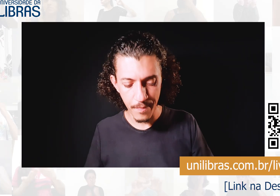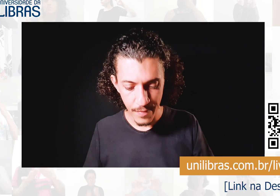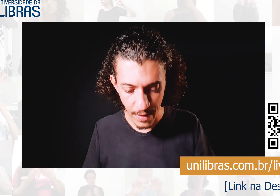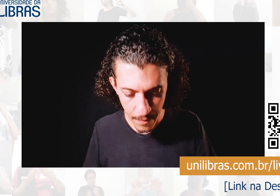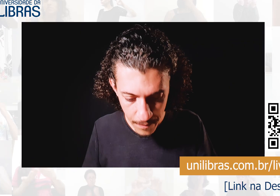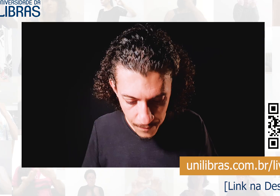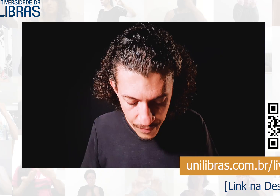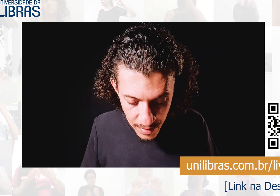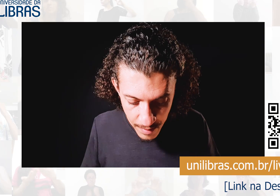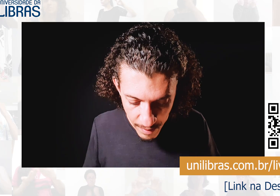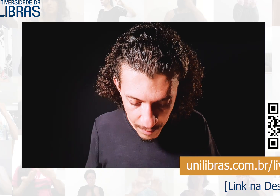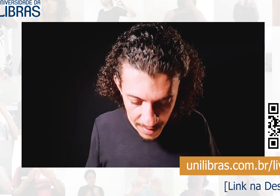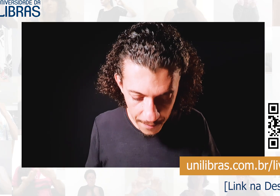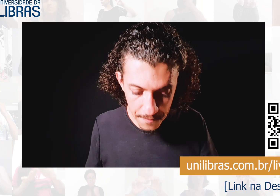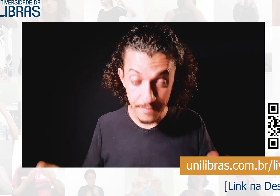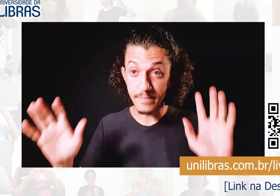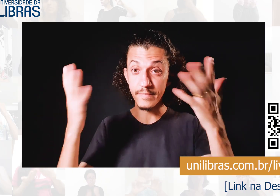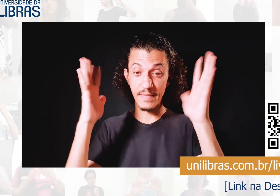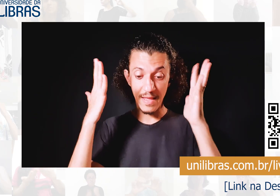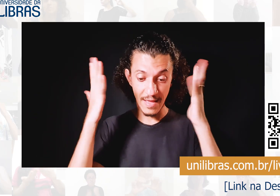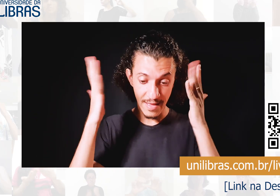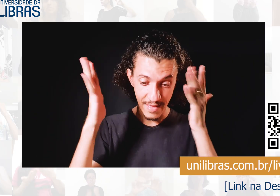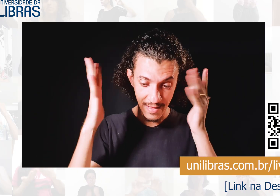aqui. Tá? Mas vamos lá.